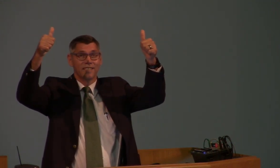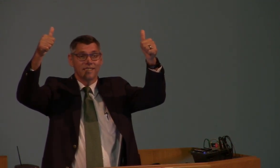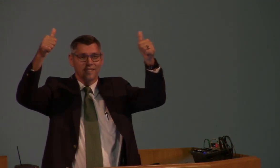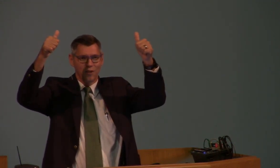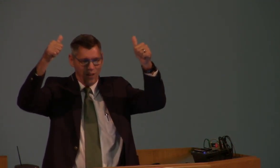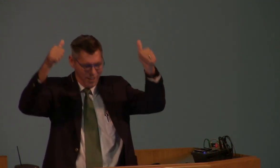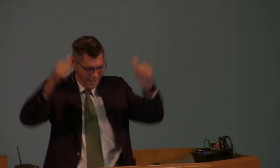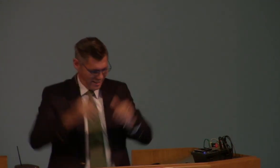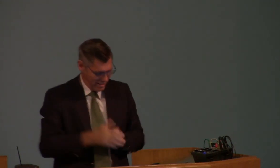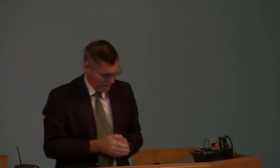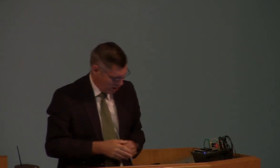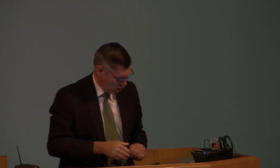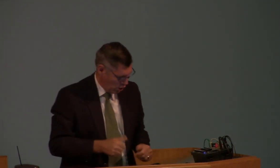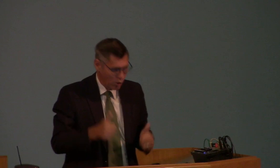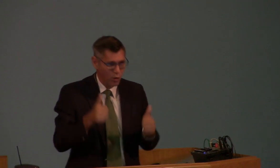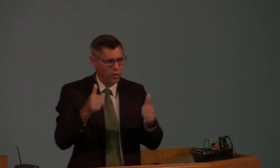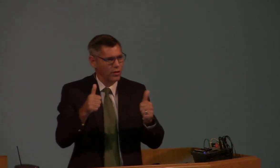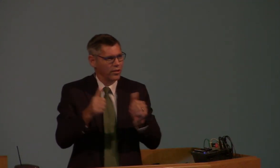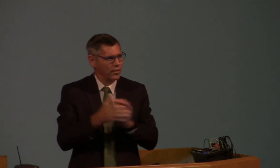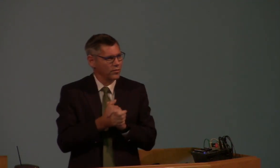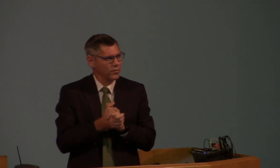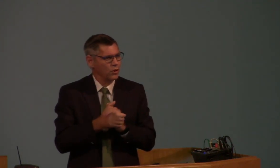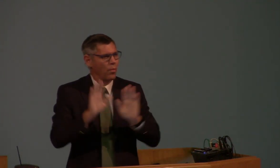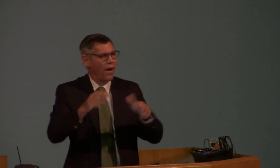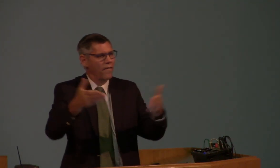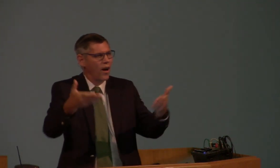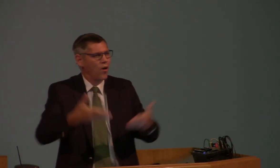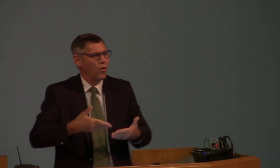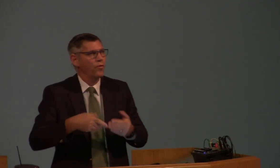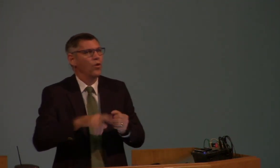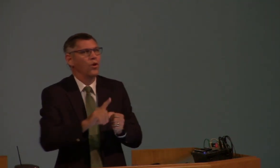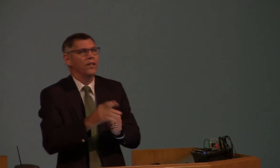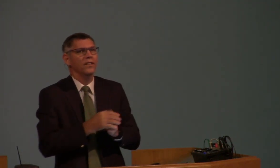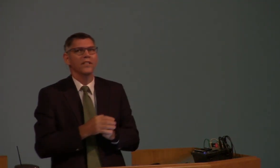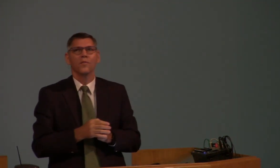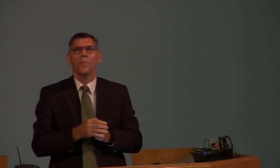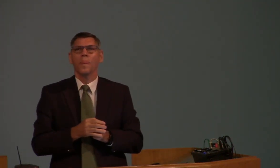Okay. Goed, so baie welkom vanoggend.